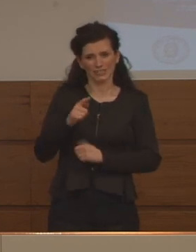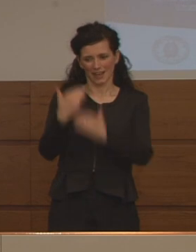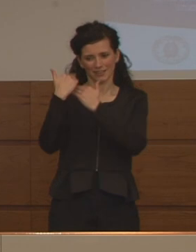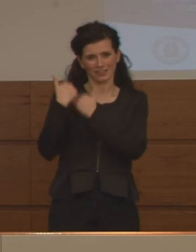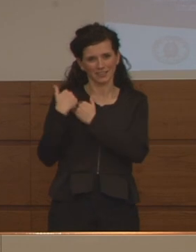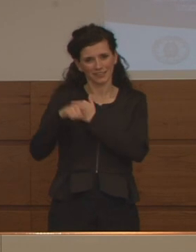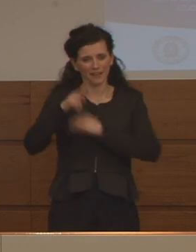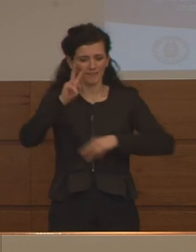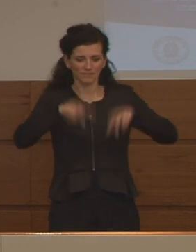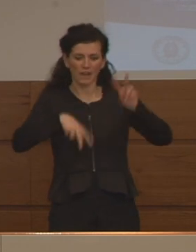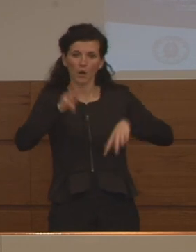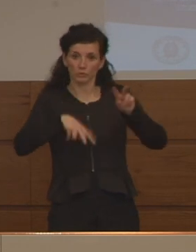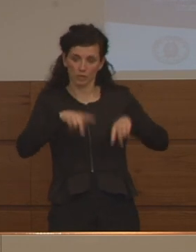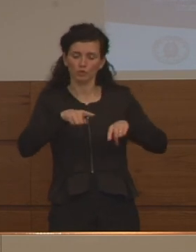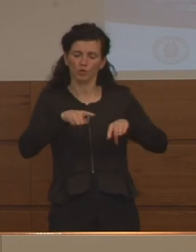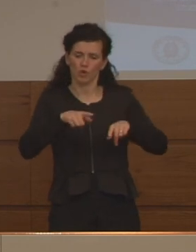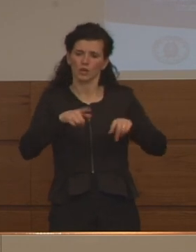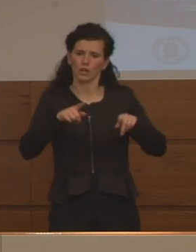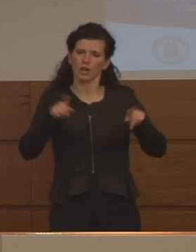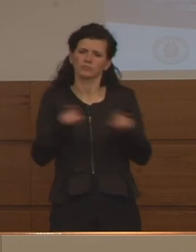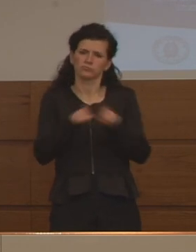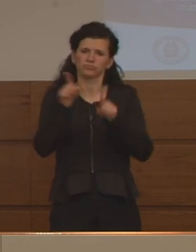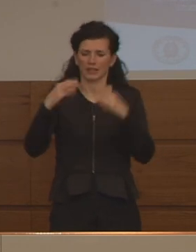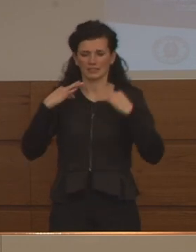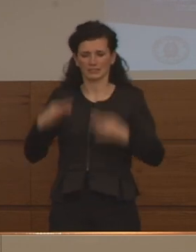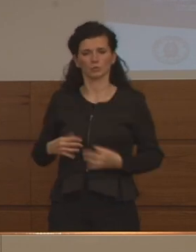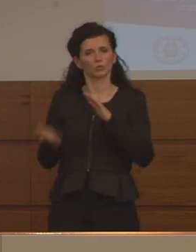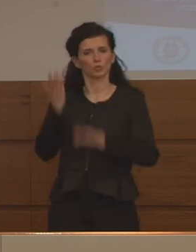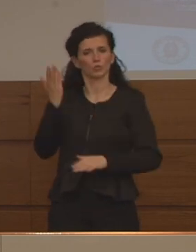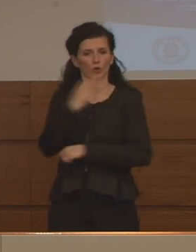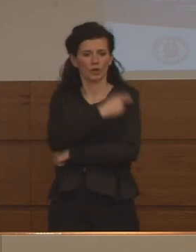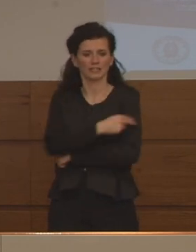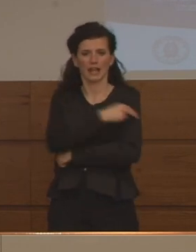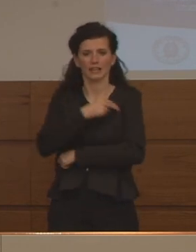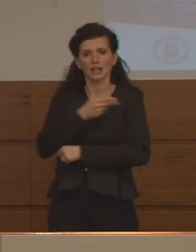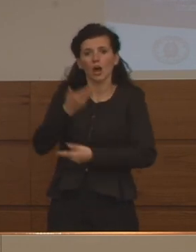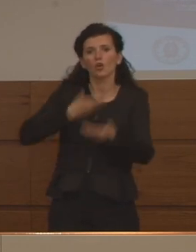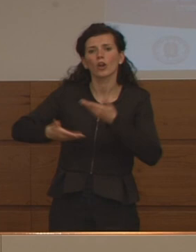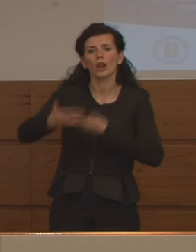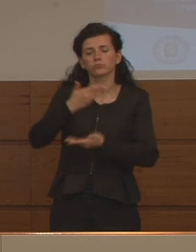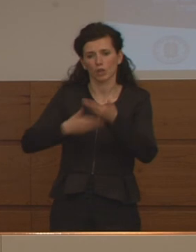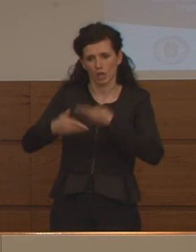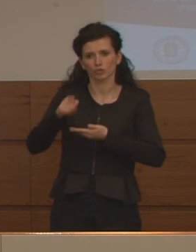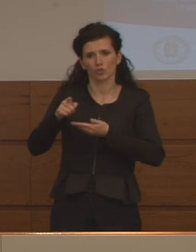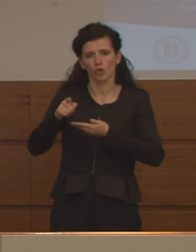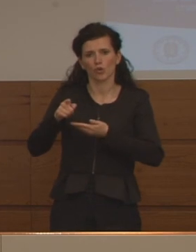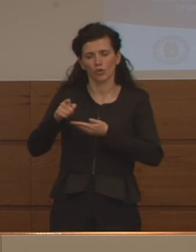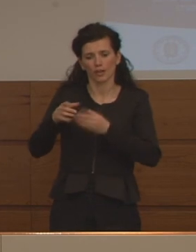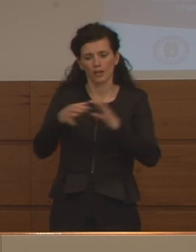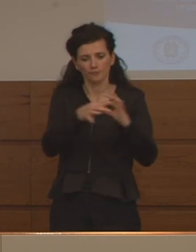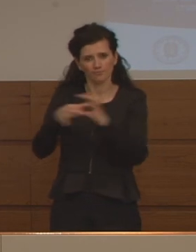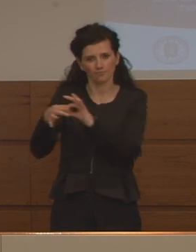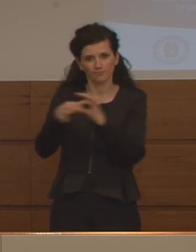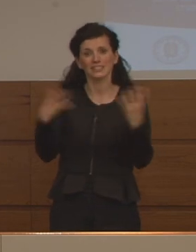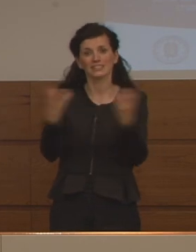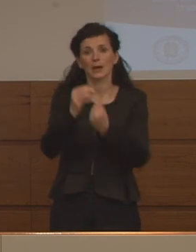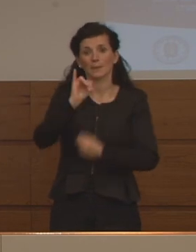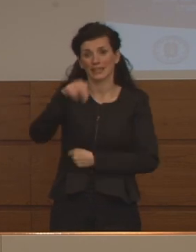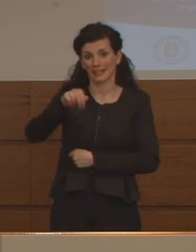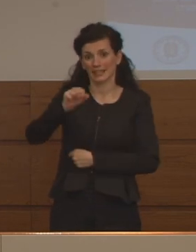caso specifico l'istituto superiore di sanità in collaborazione stretta e in dialogo stringente con inail